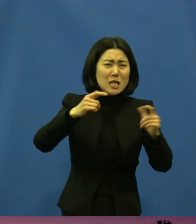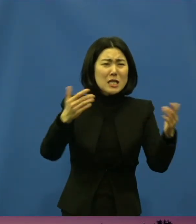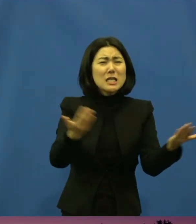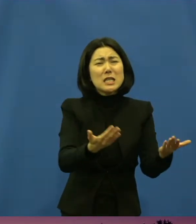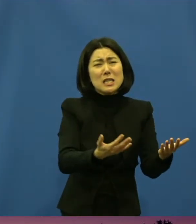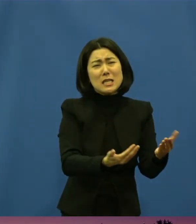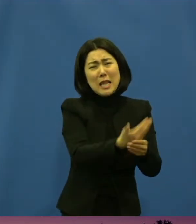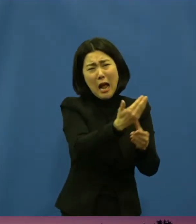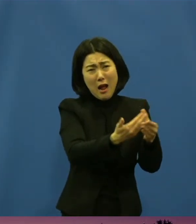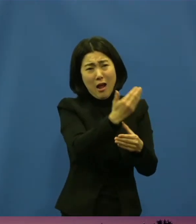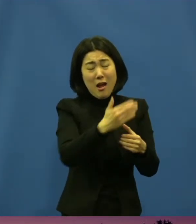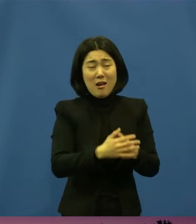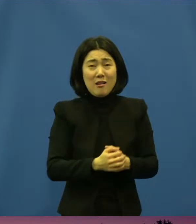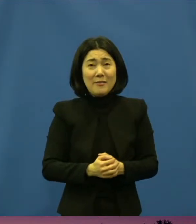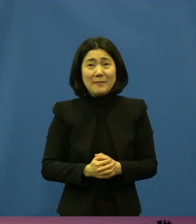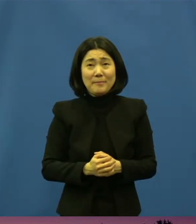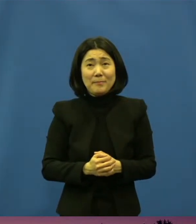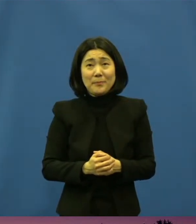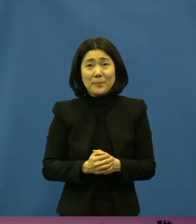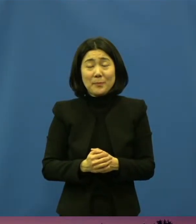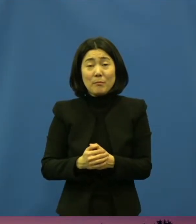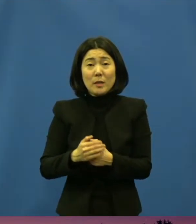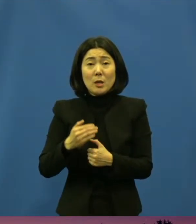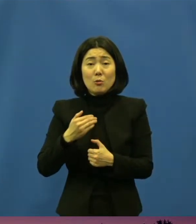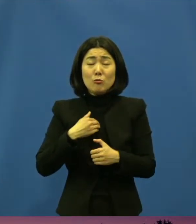우리의 마음이 무엇으로 지배하고 있느냐는,